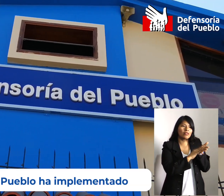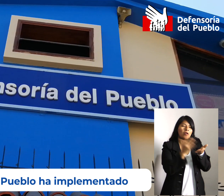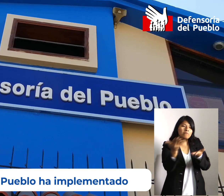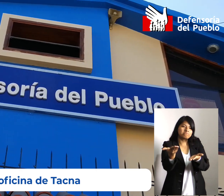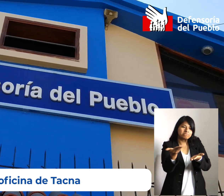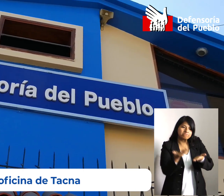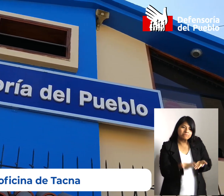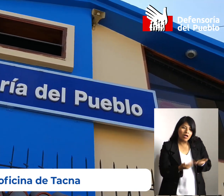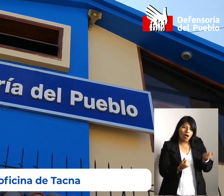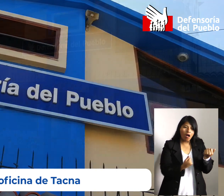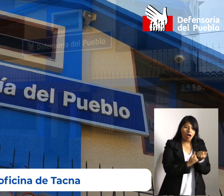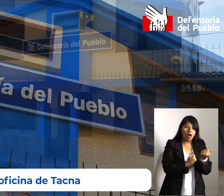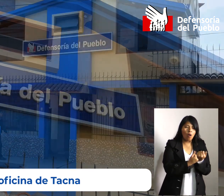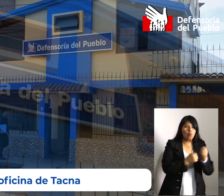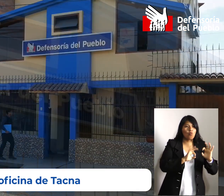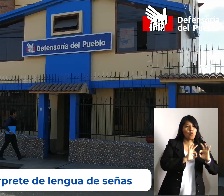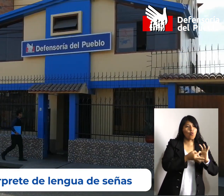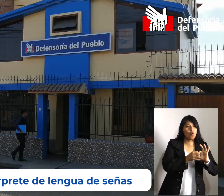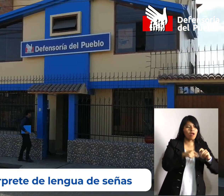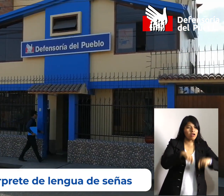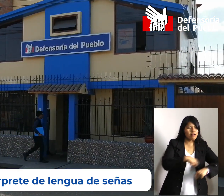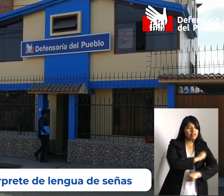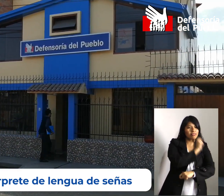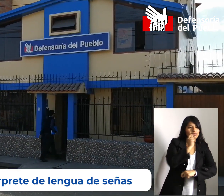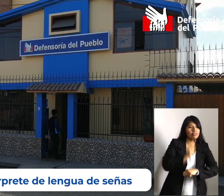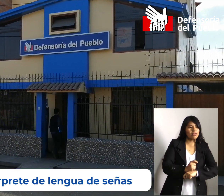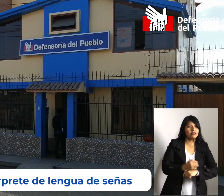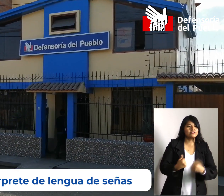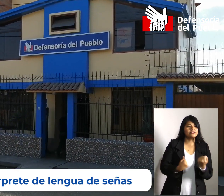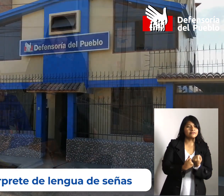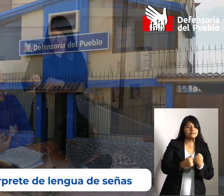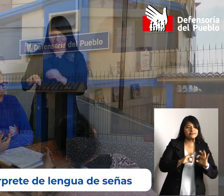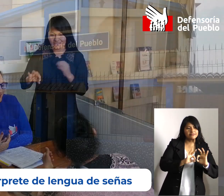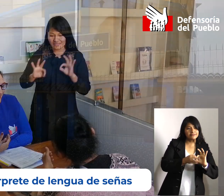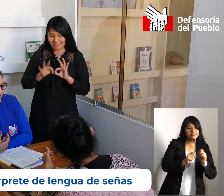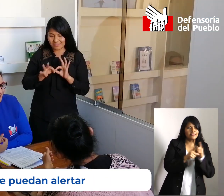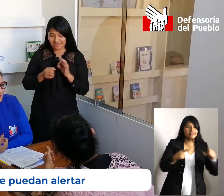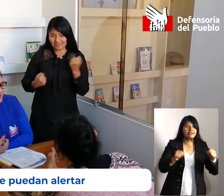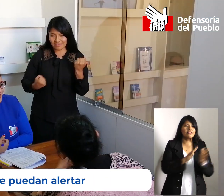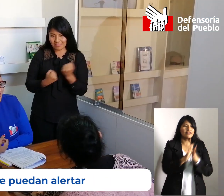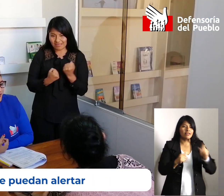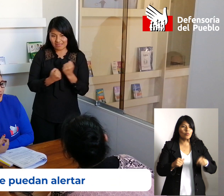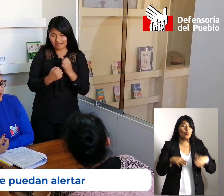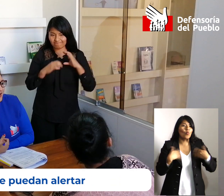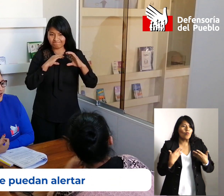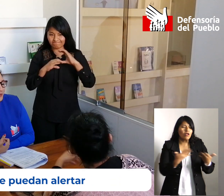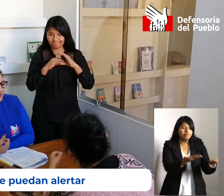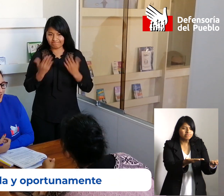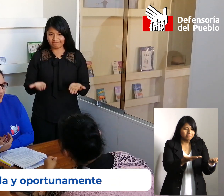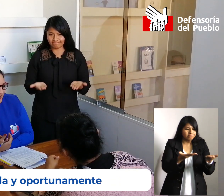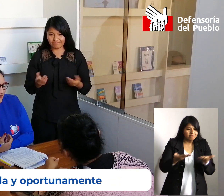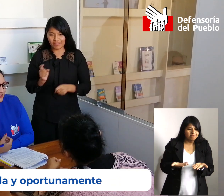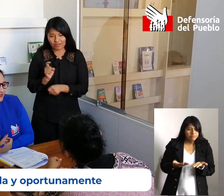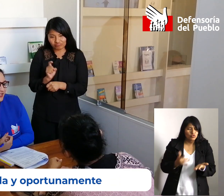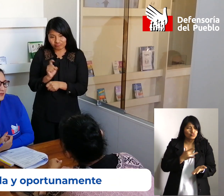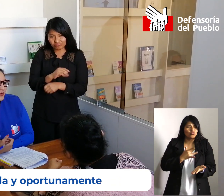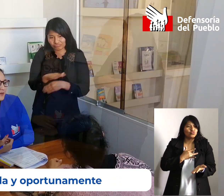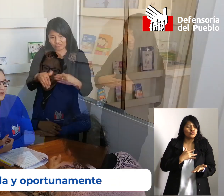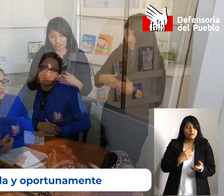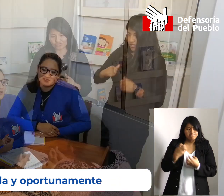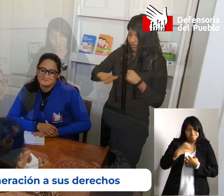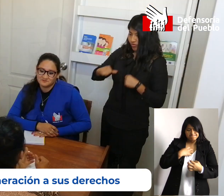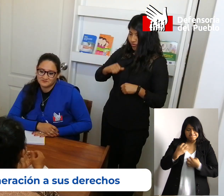implementado en su oficina de TACNA el servicio de intérprete de lengua de señas para que puedan alertar adecuada y